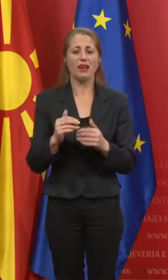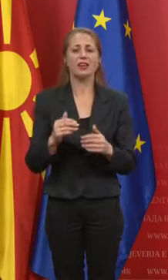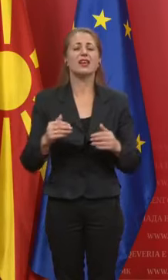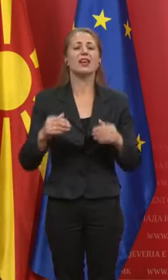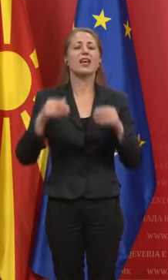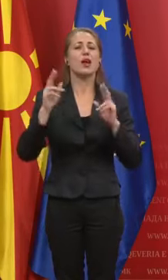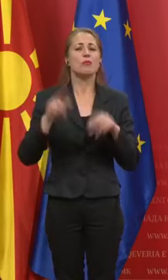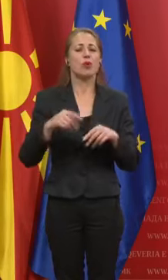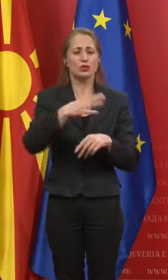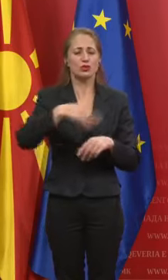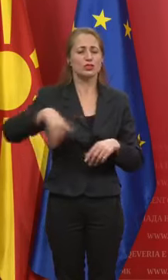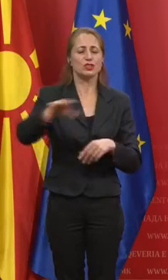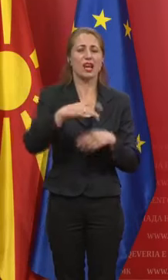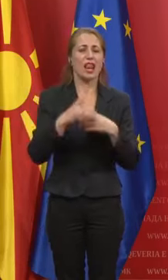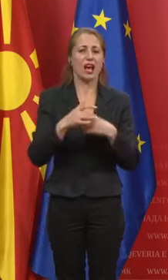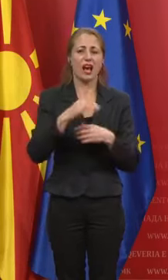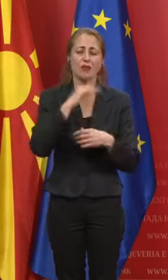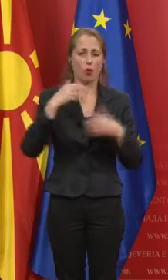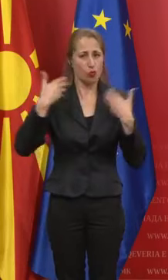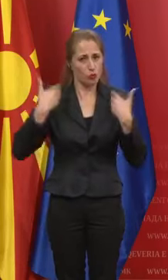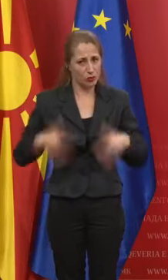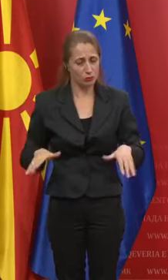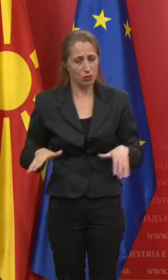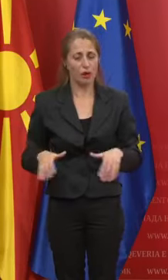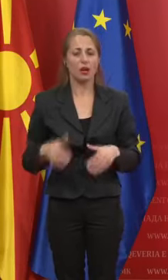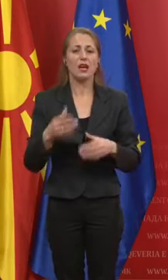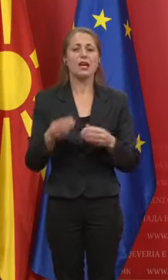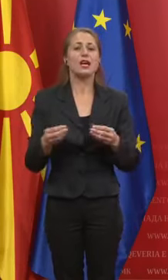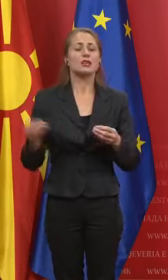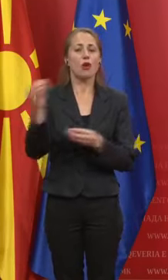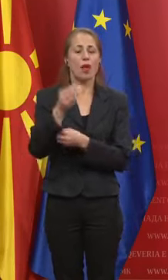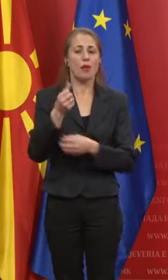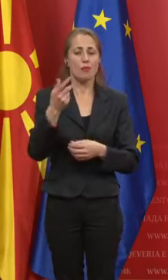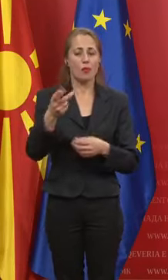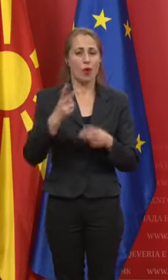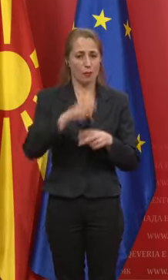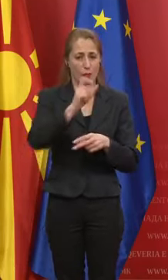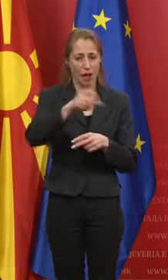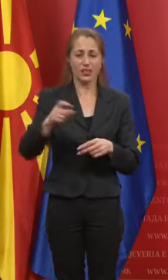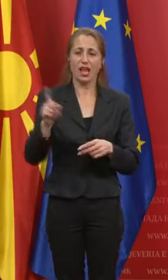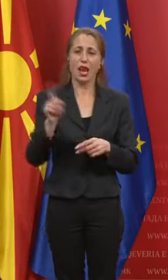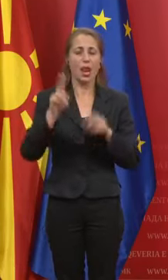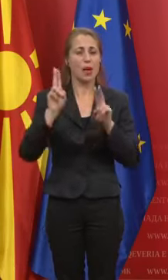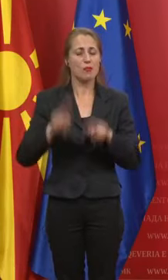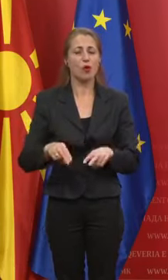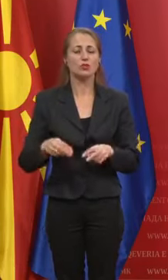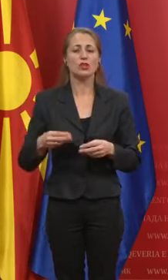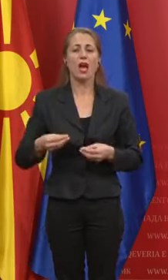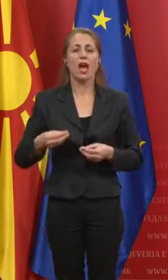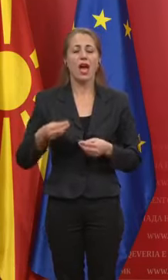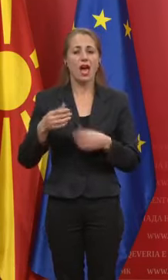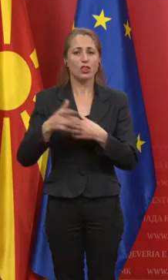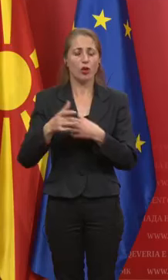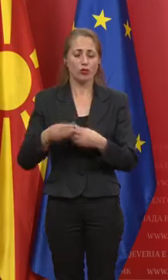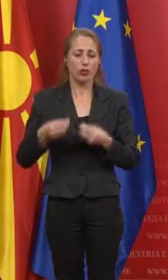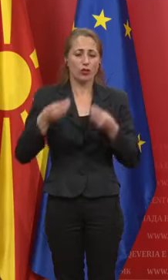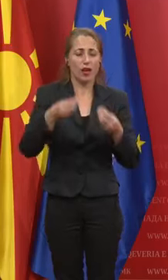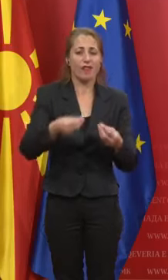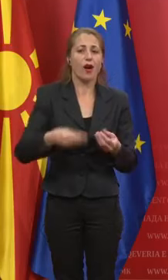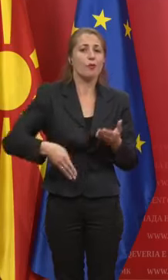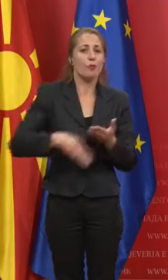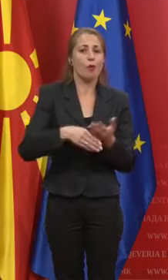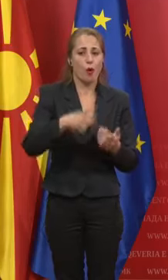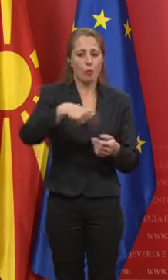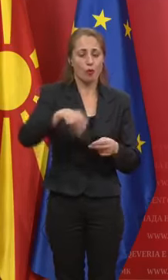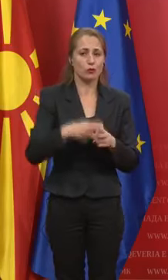изморени здравствени работници, кои заради големиот број на пациенти нема да можат да пружат соодветна нега и грижа. Да ги